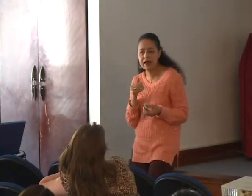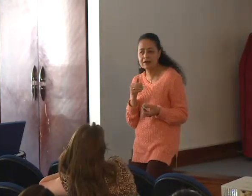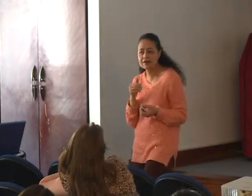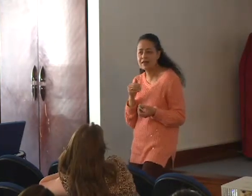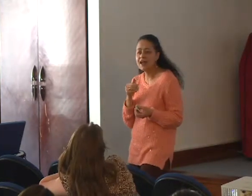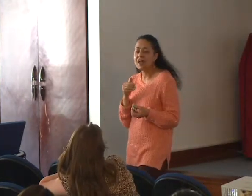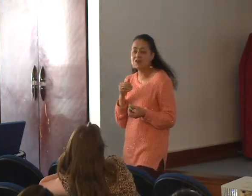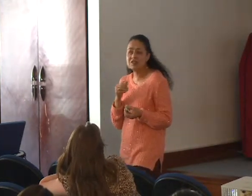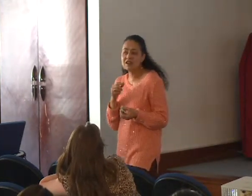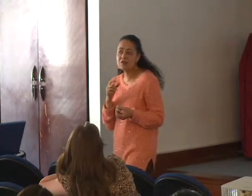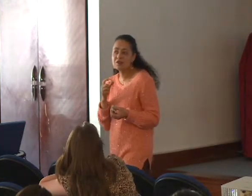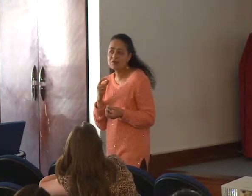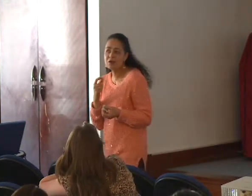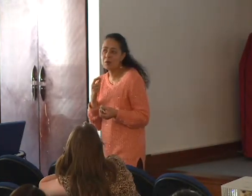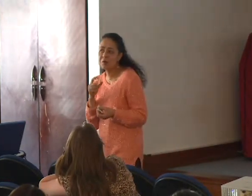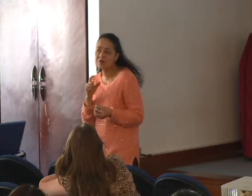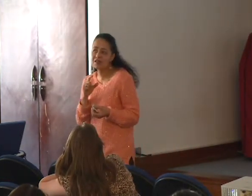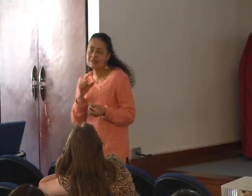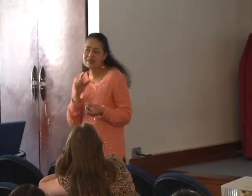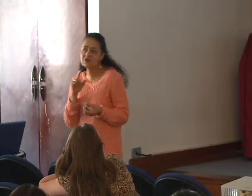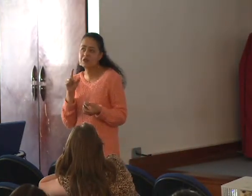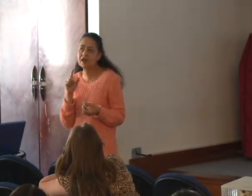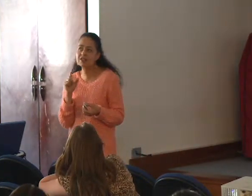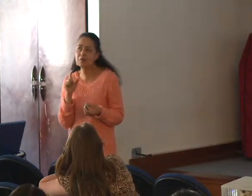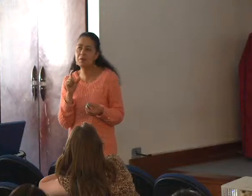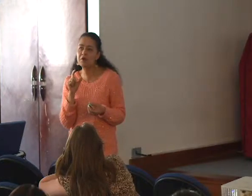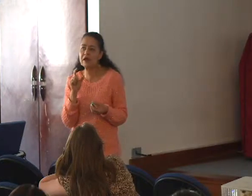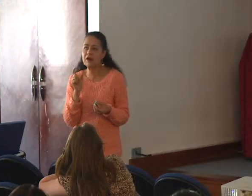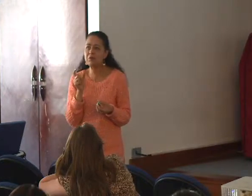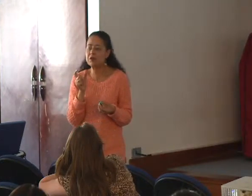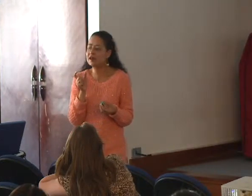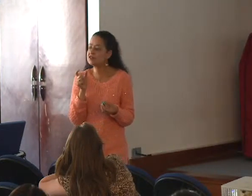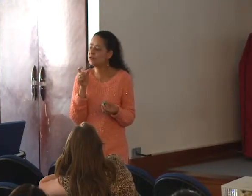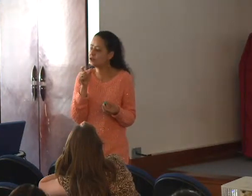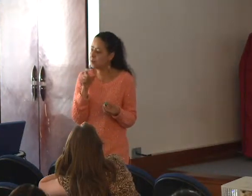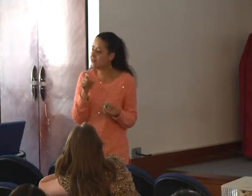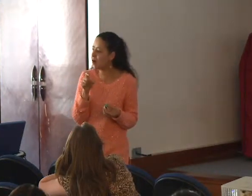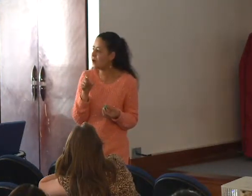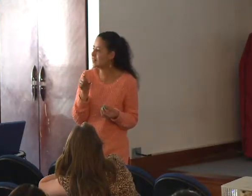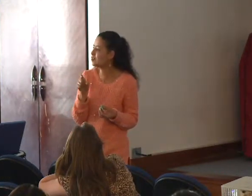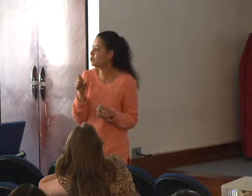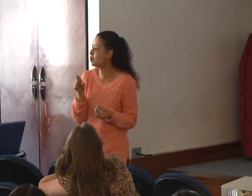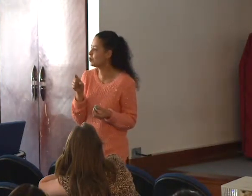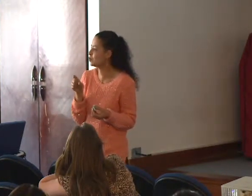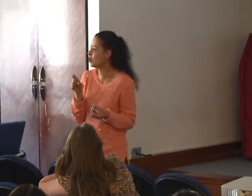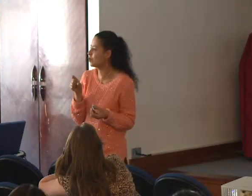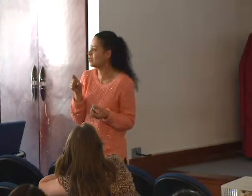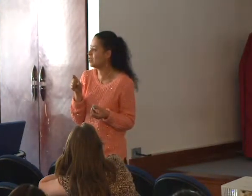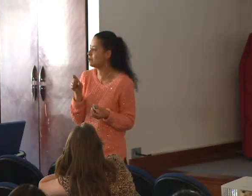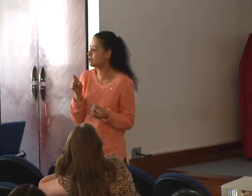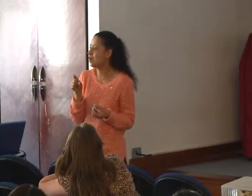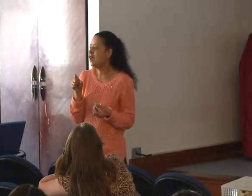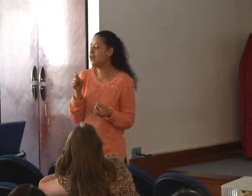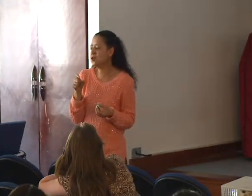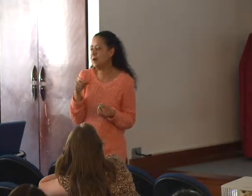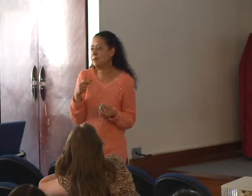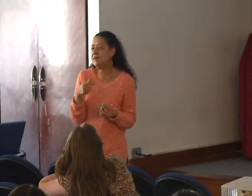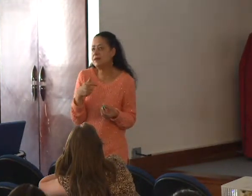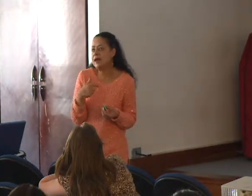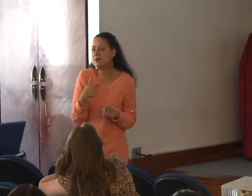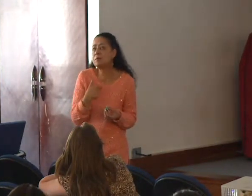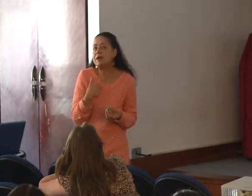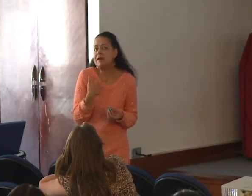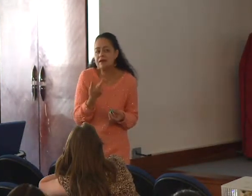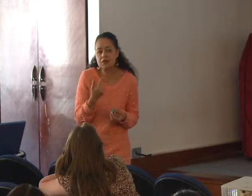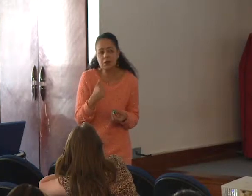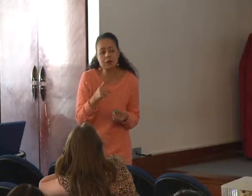estamos llegando a nombrar, ¿sí? Entonces, no podemos descuidar eso porque la comunicación nos va a favorecer esos procesos cognitivos y